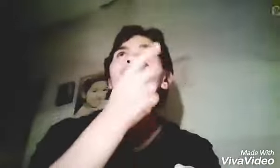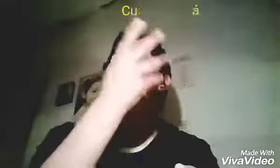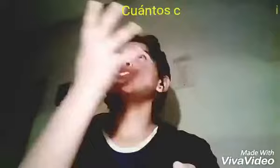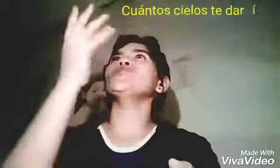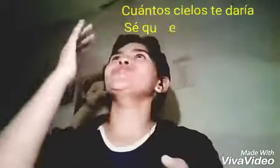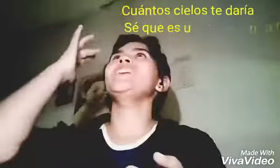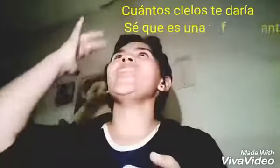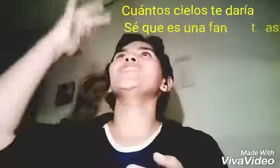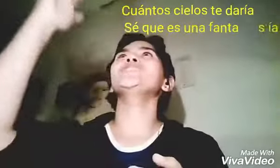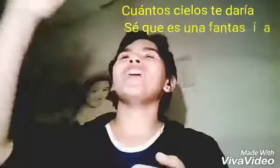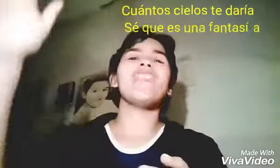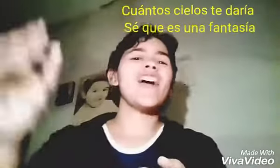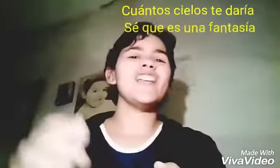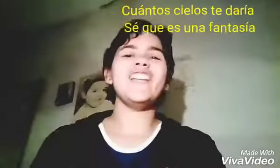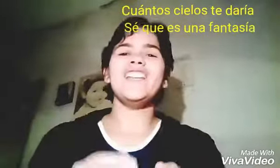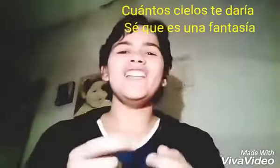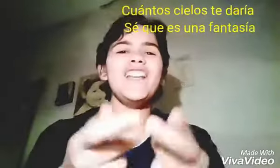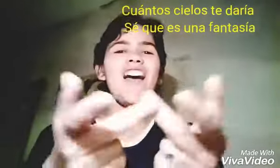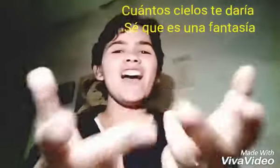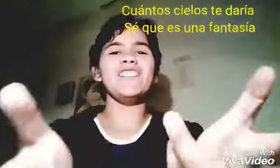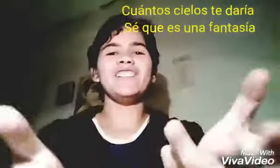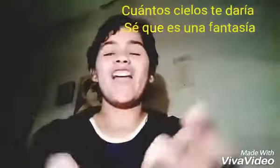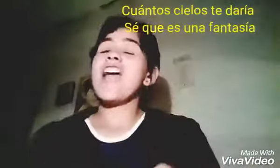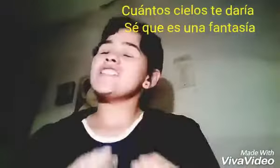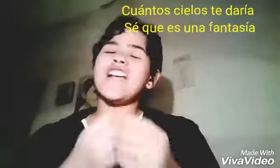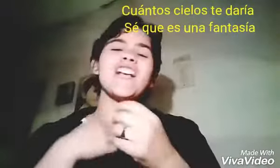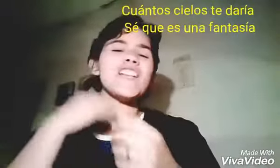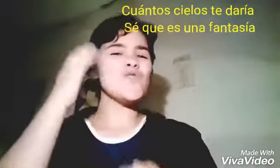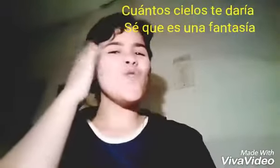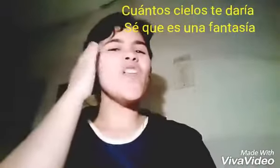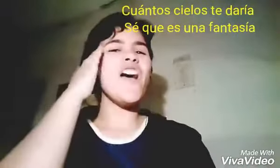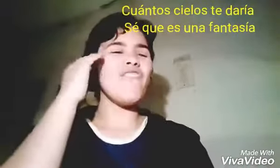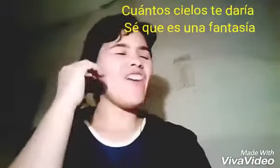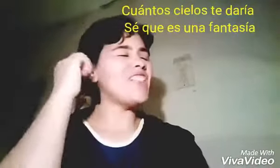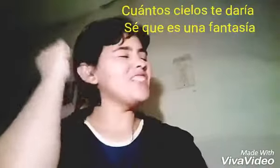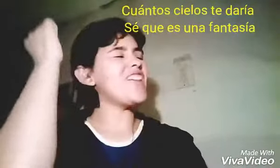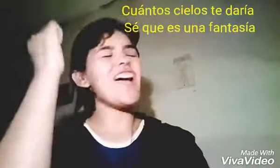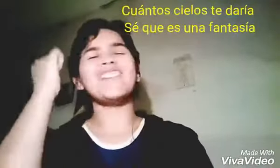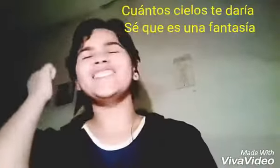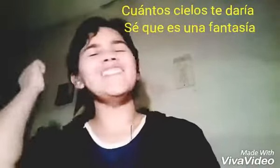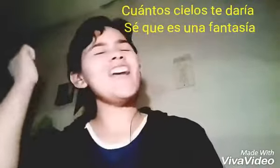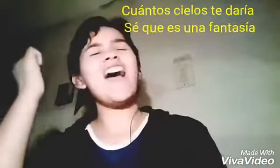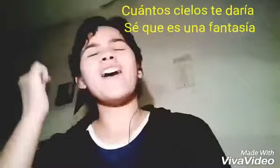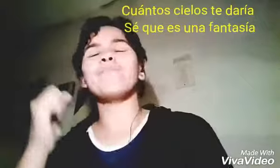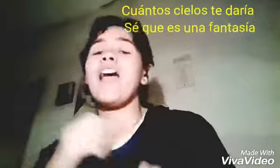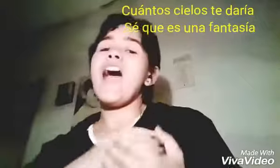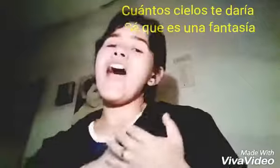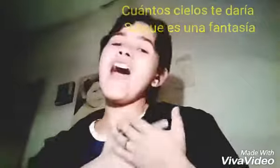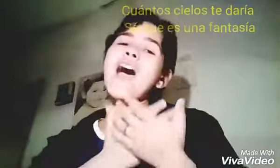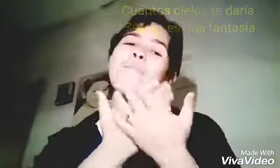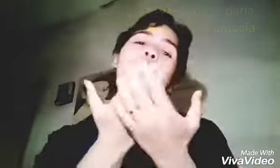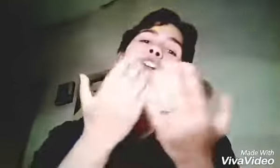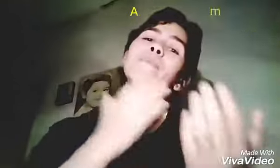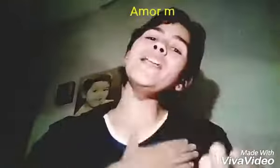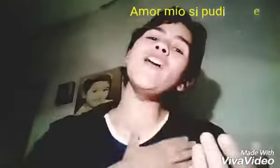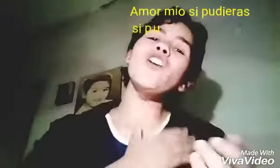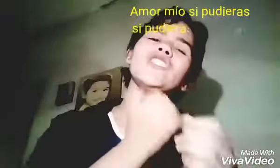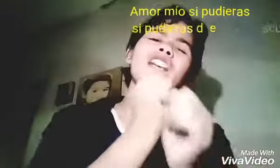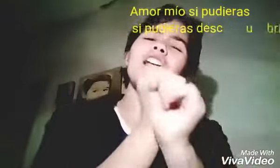¿Cuántos cielos te daría? Sé que es una fantasía Amor